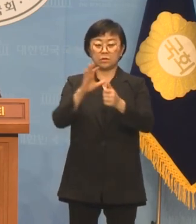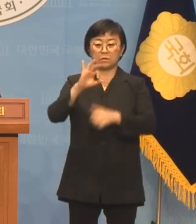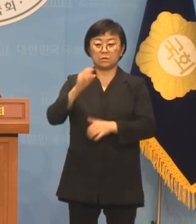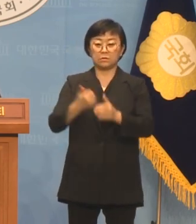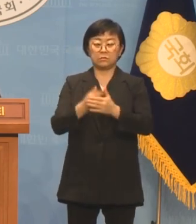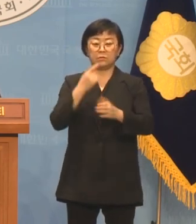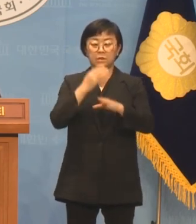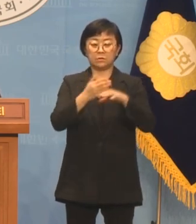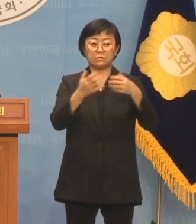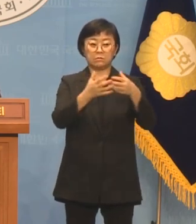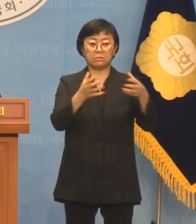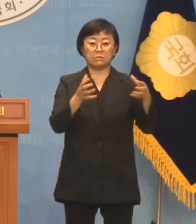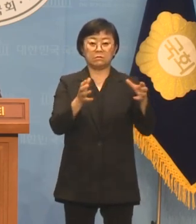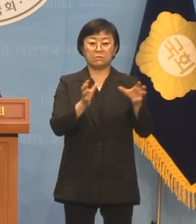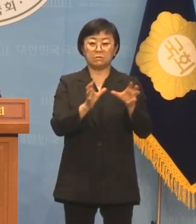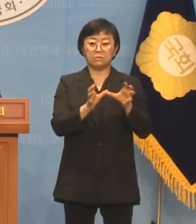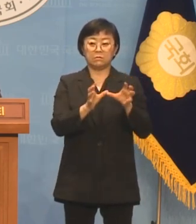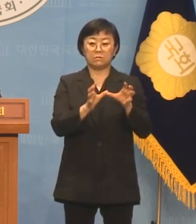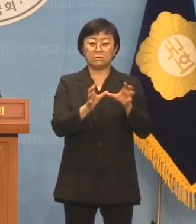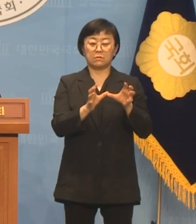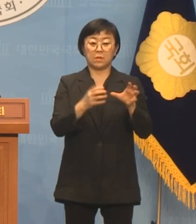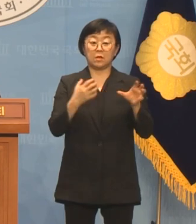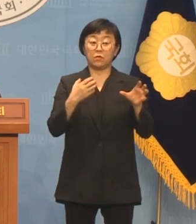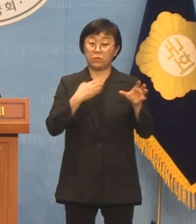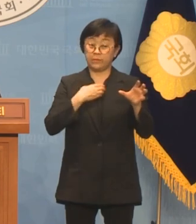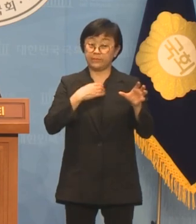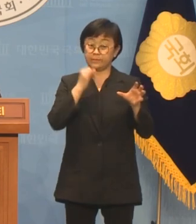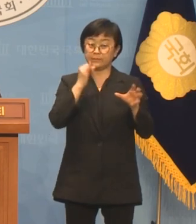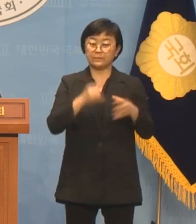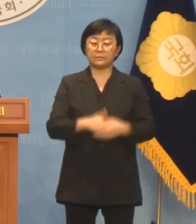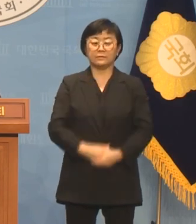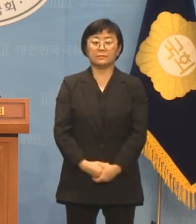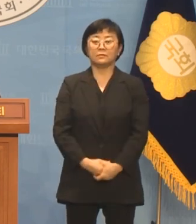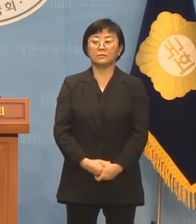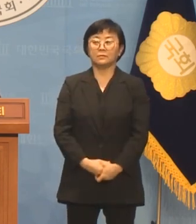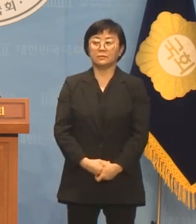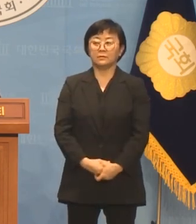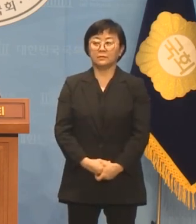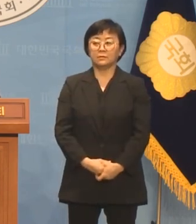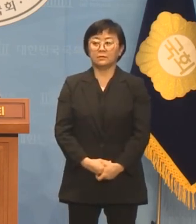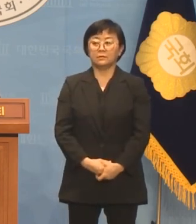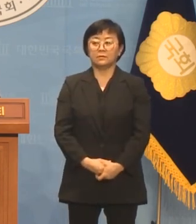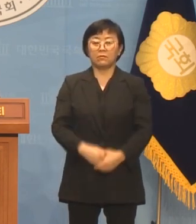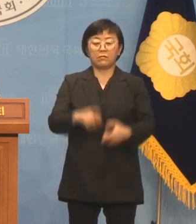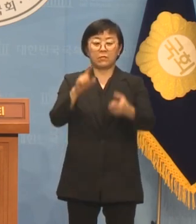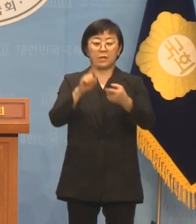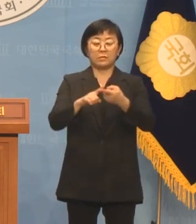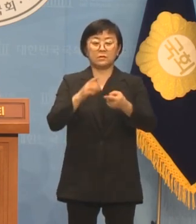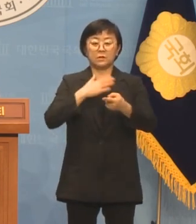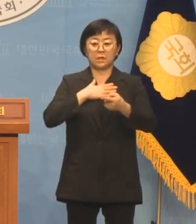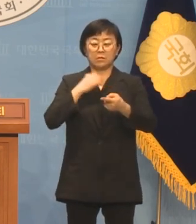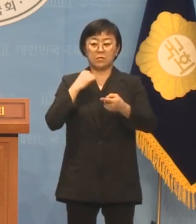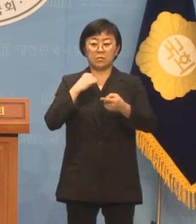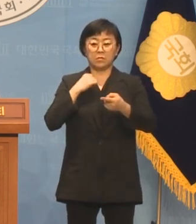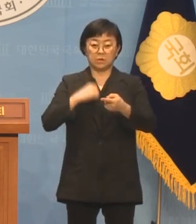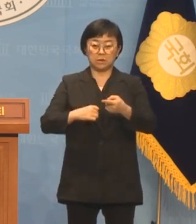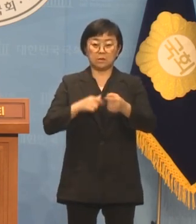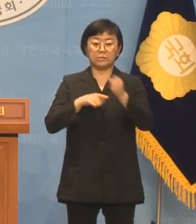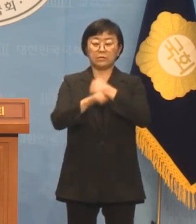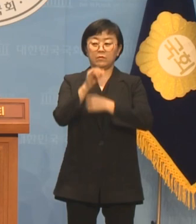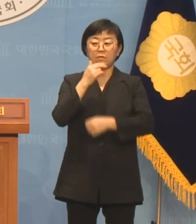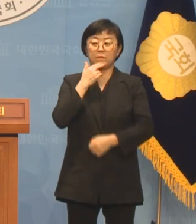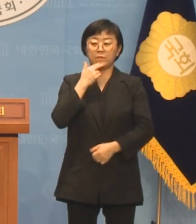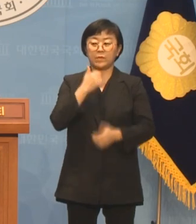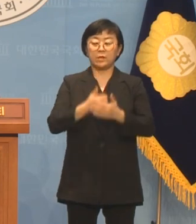민주당이 위태로워지고 있습니다. 이대로라면 제가 버티는 게 의미가